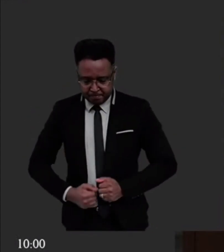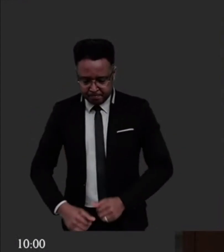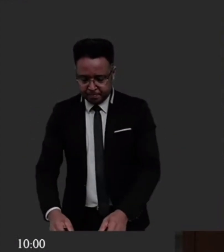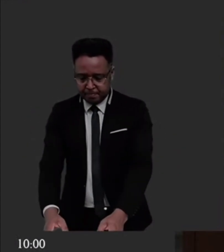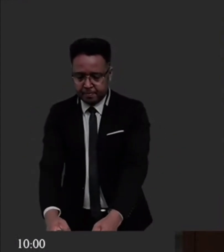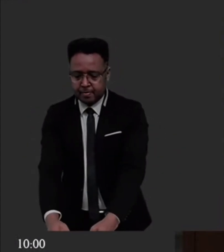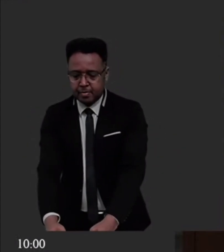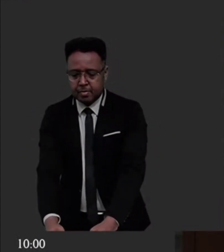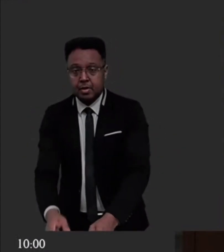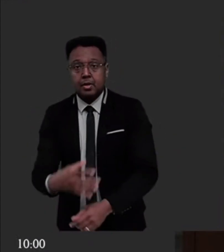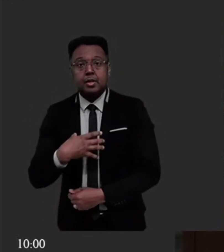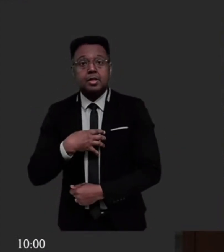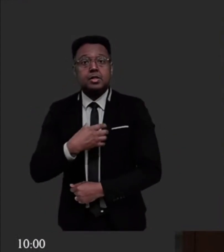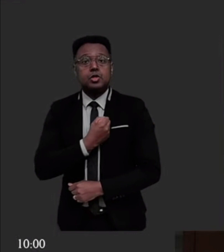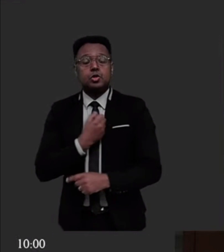Amém. Chamemos um hino.